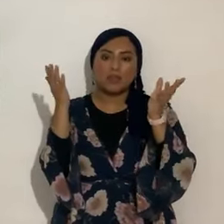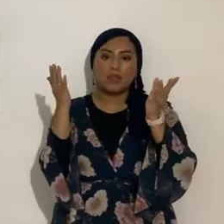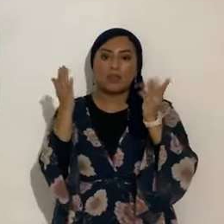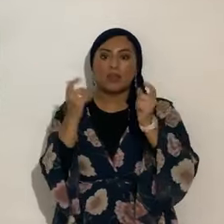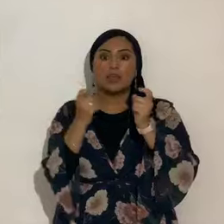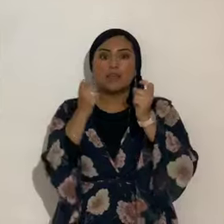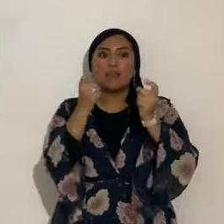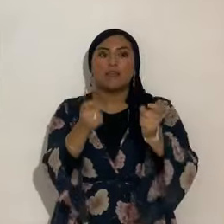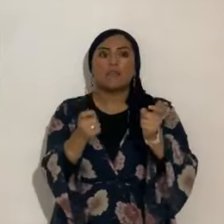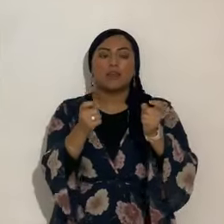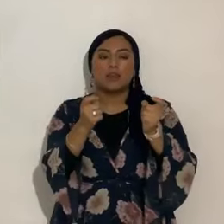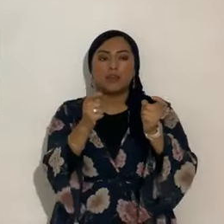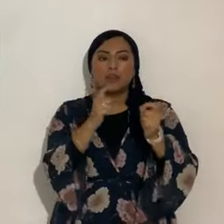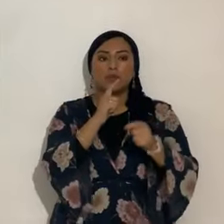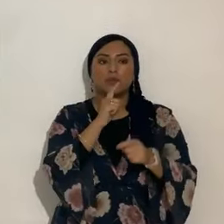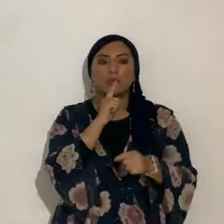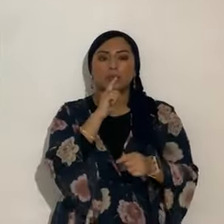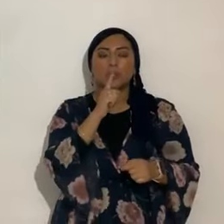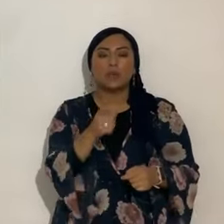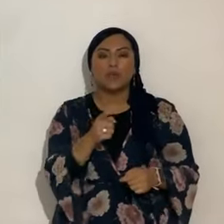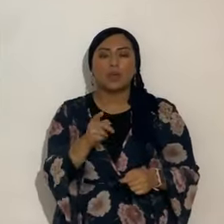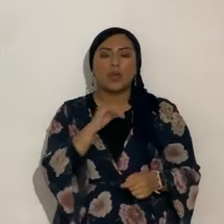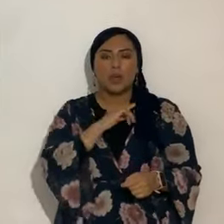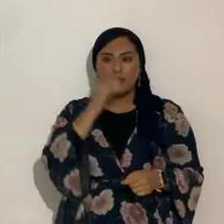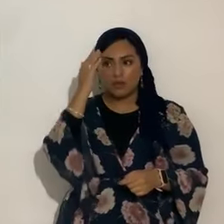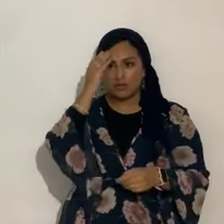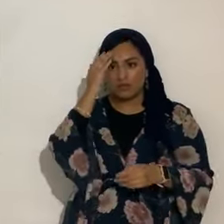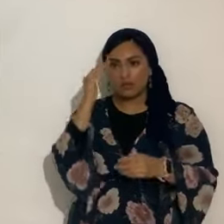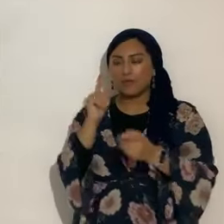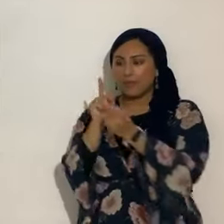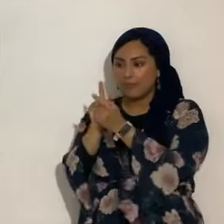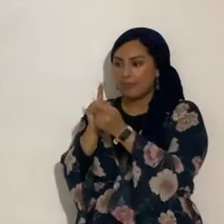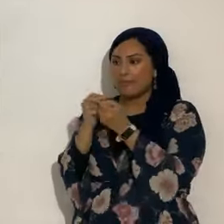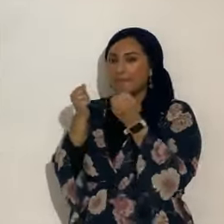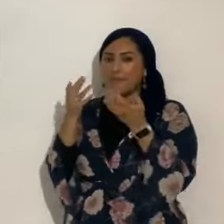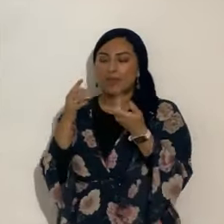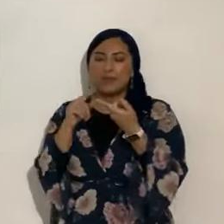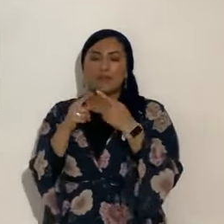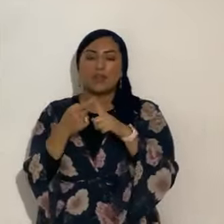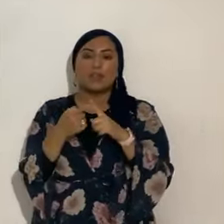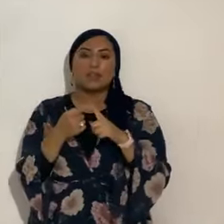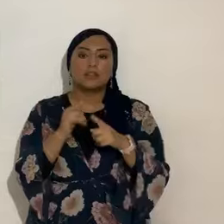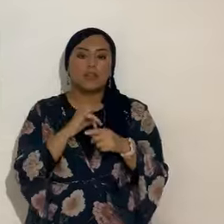otorgarle realidad. Yo conocí muchos amigos, tuve,